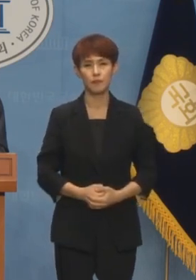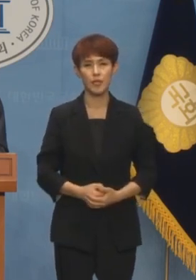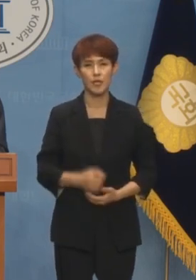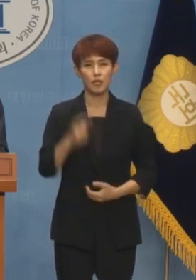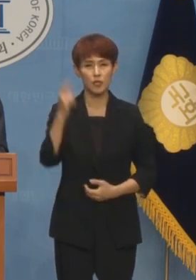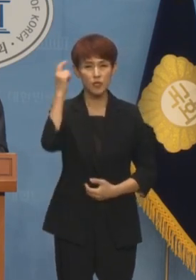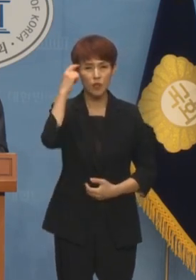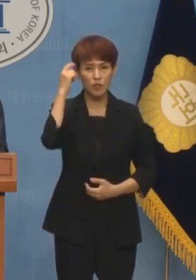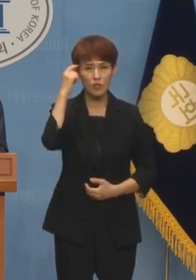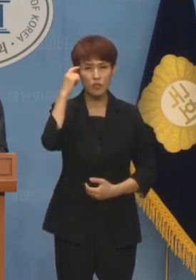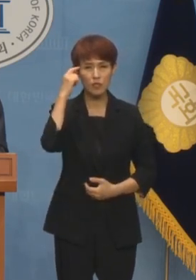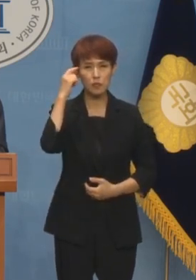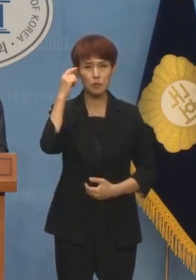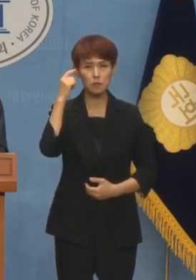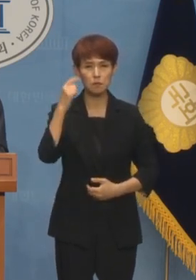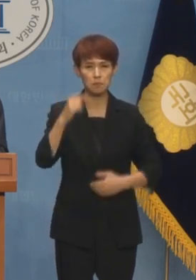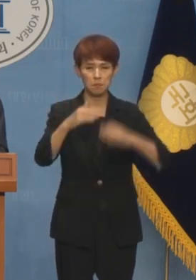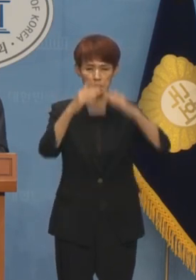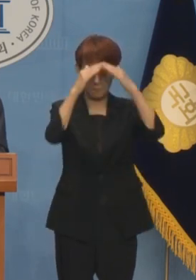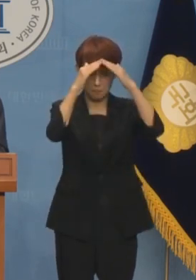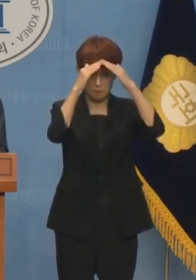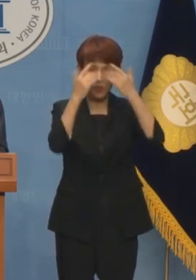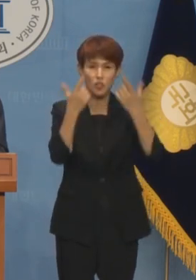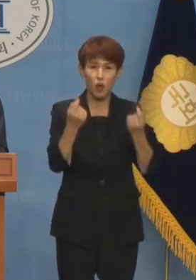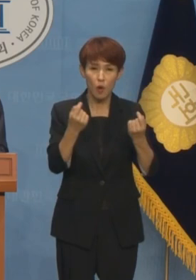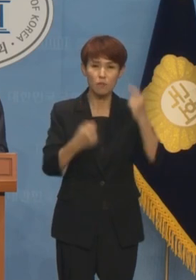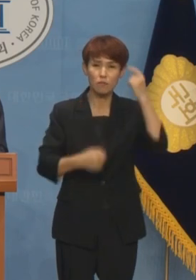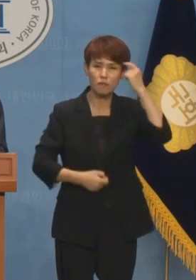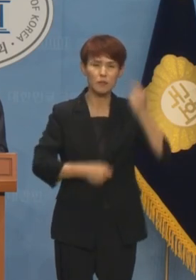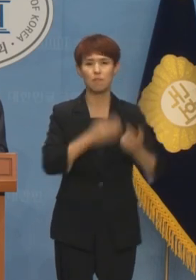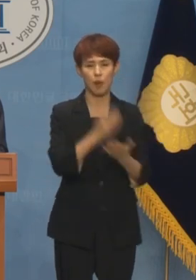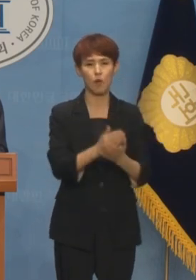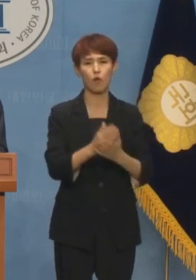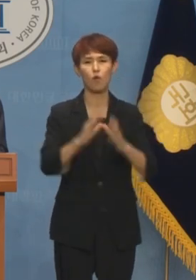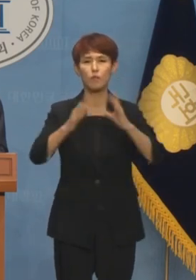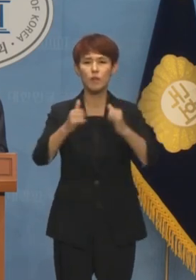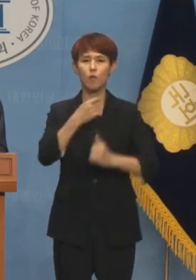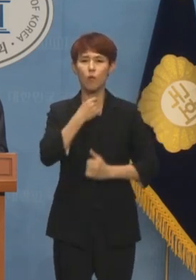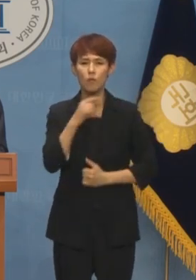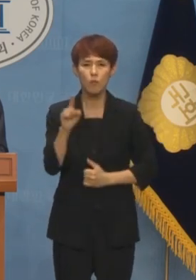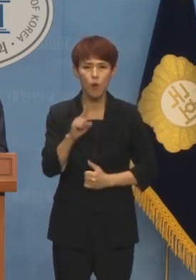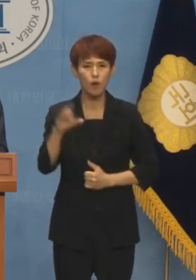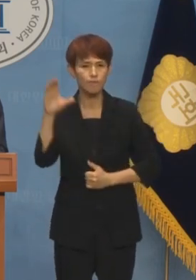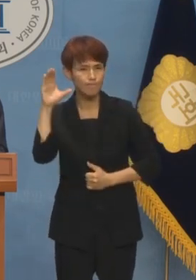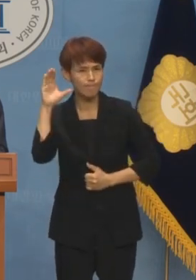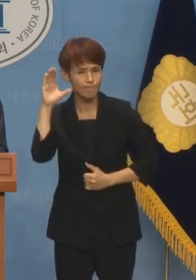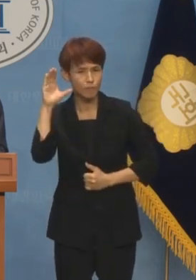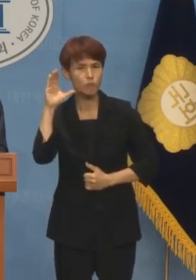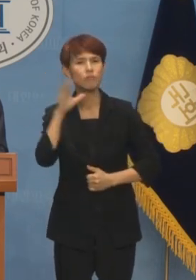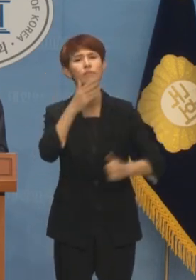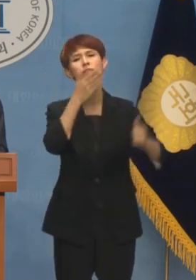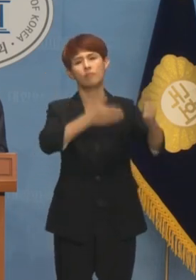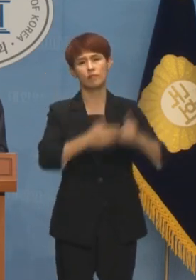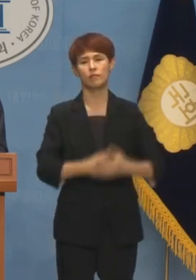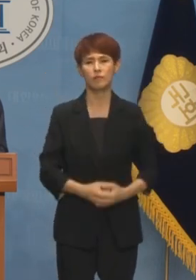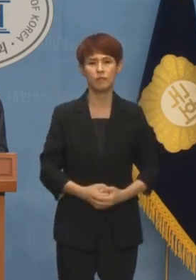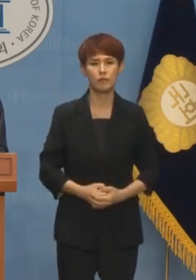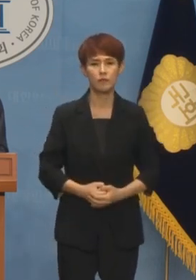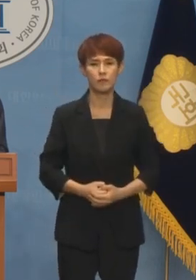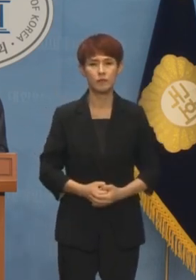정신적 구중궁궐에서 벗어나서 민심의 대명천지로 나와야 합니다.